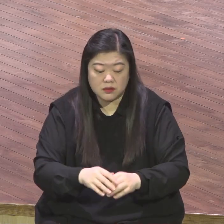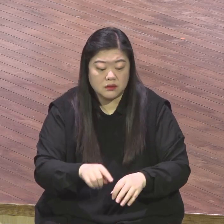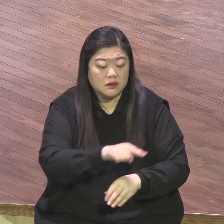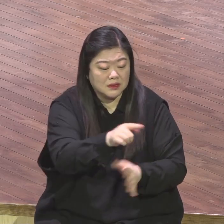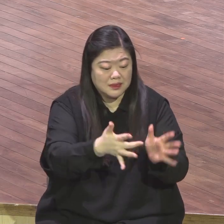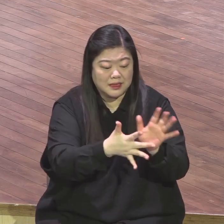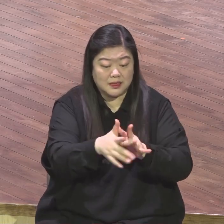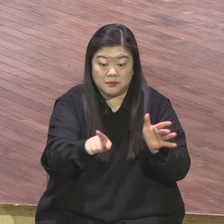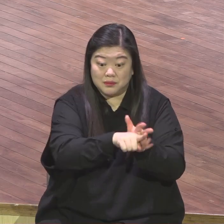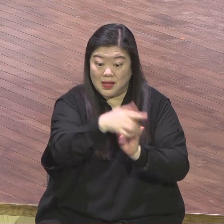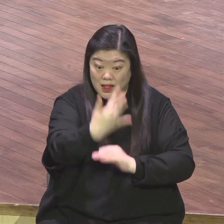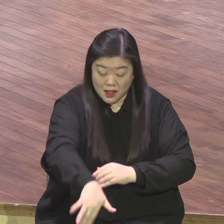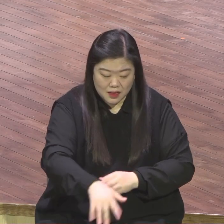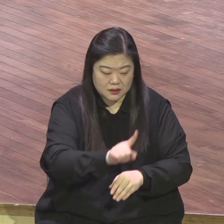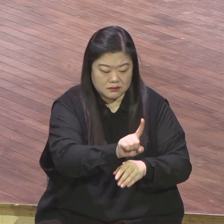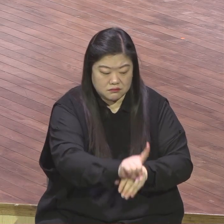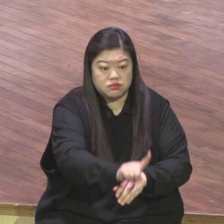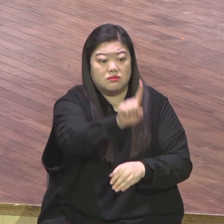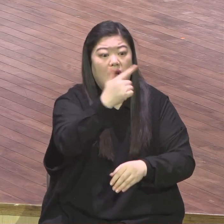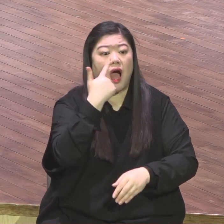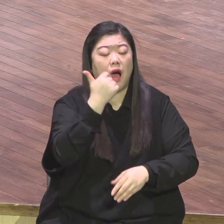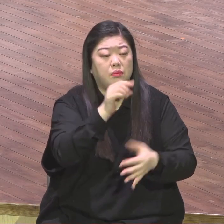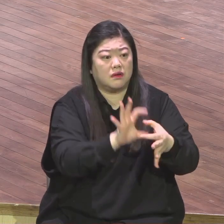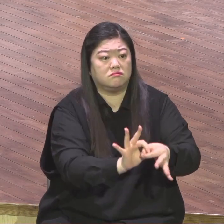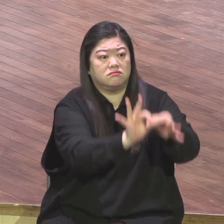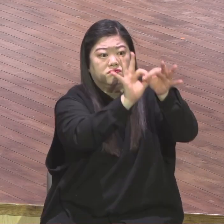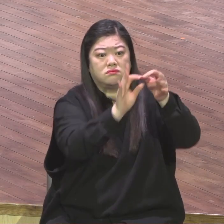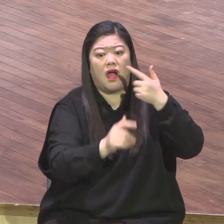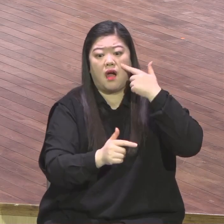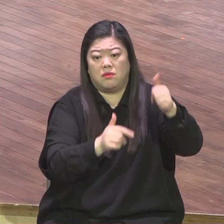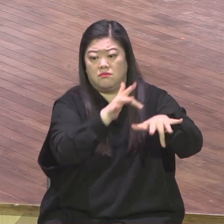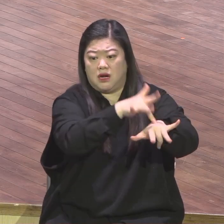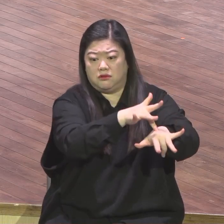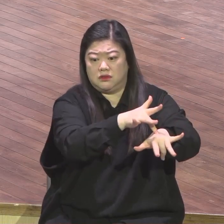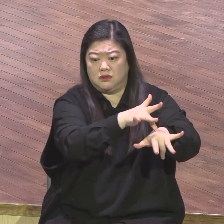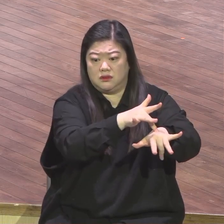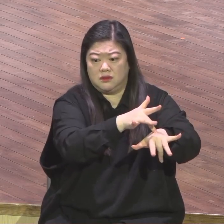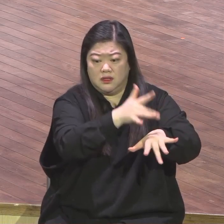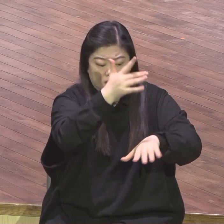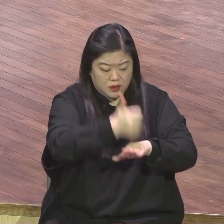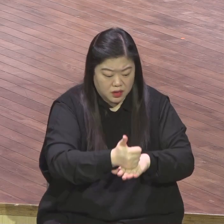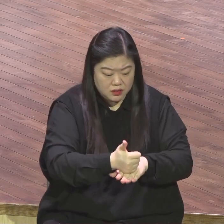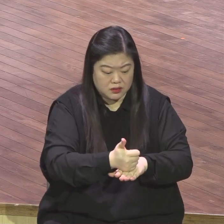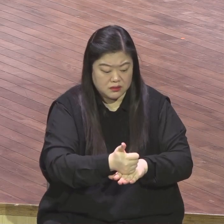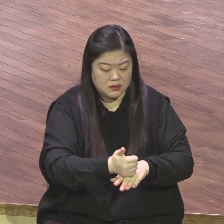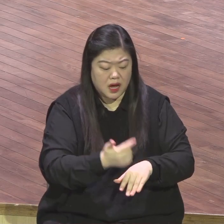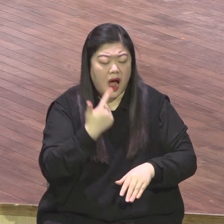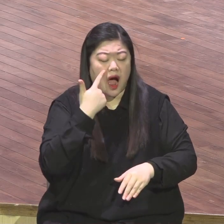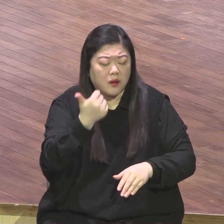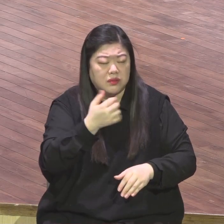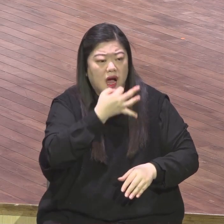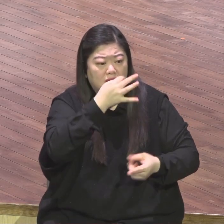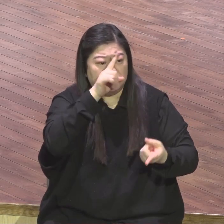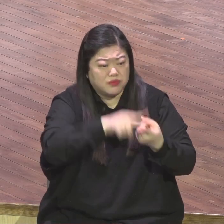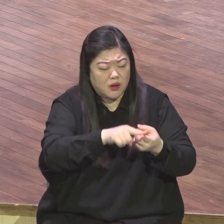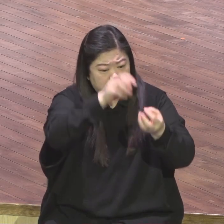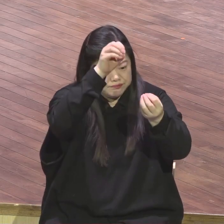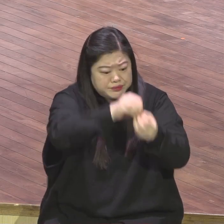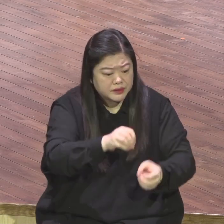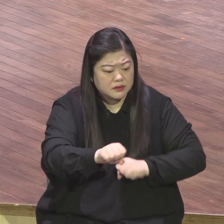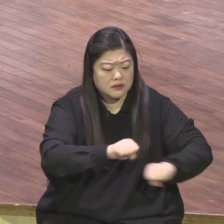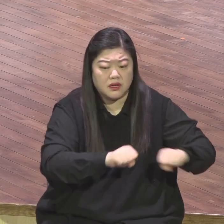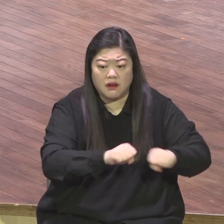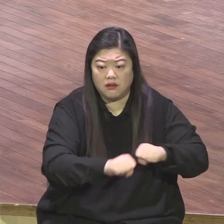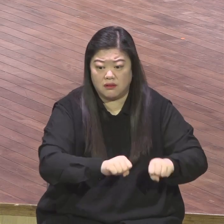너희는 너희 아비 마귀에게 났으니 너희 아비의 욕심대로 너희가 행하고자 하느니라. 행하는 삶이